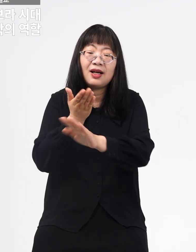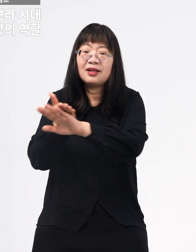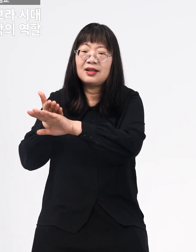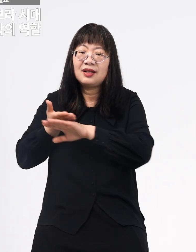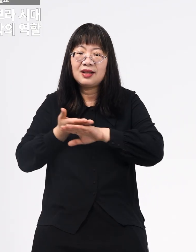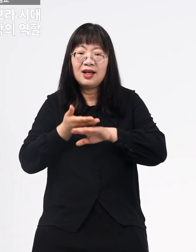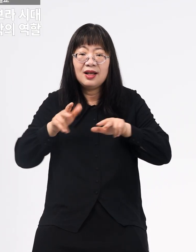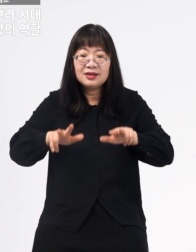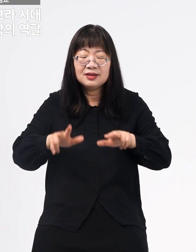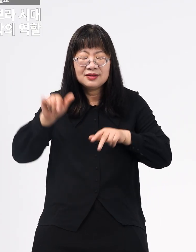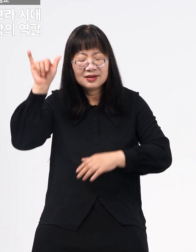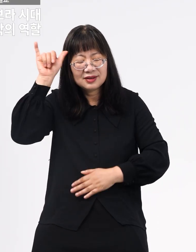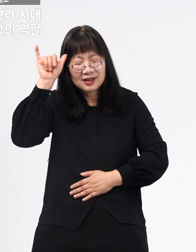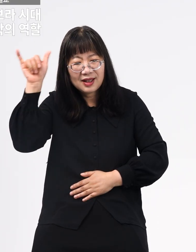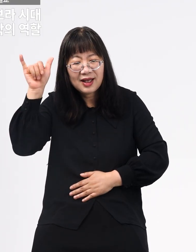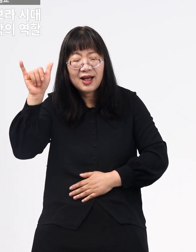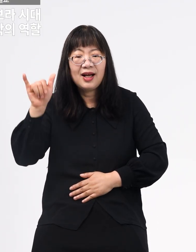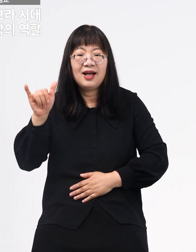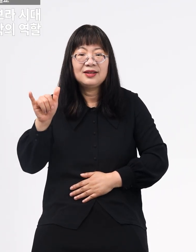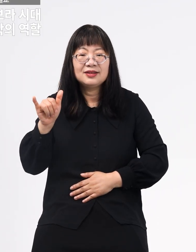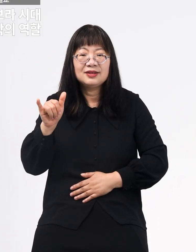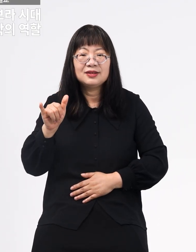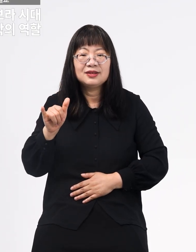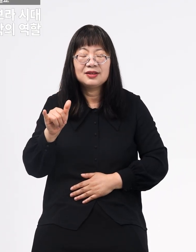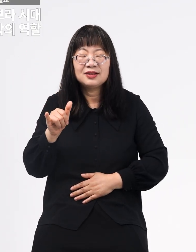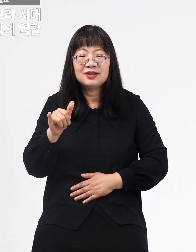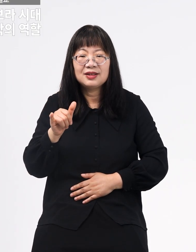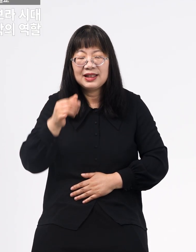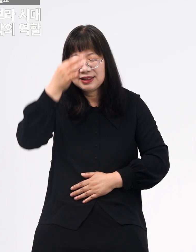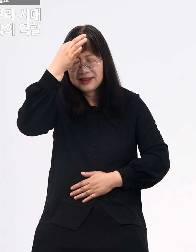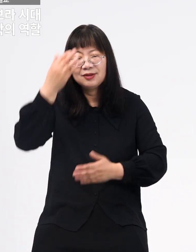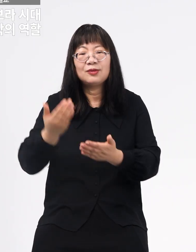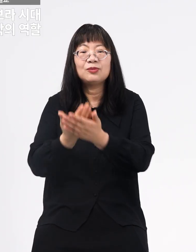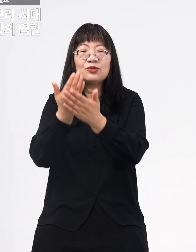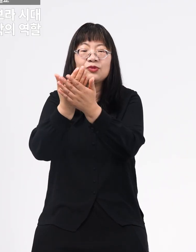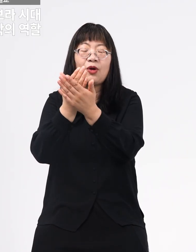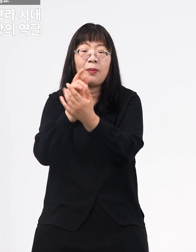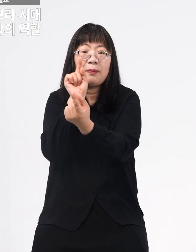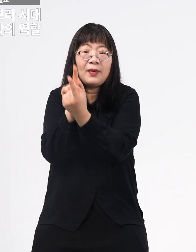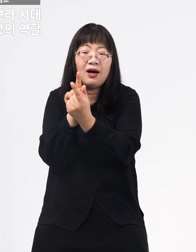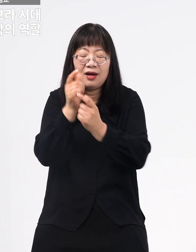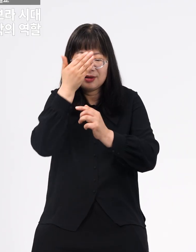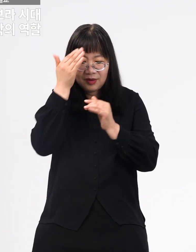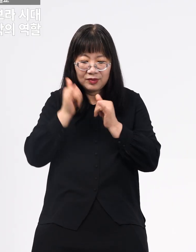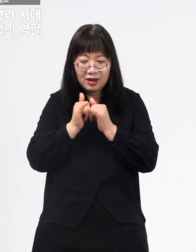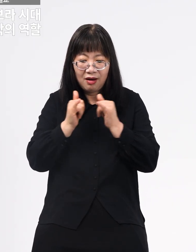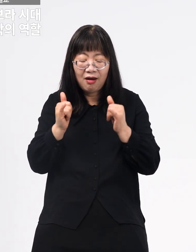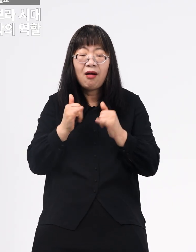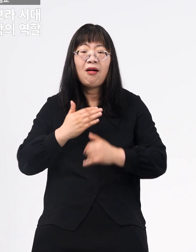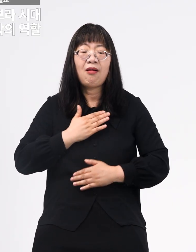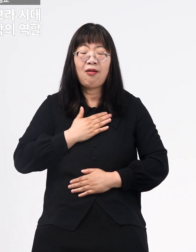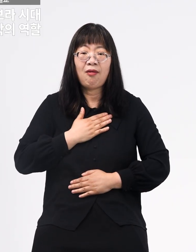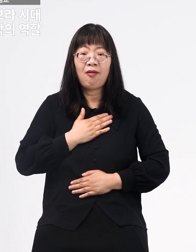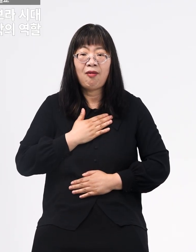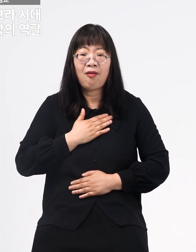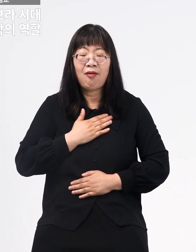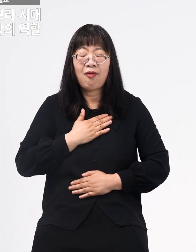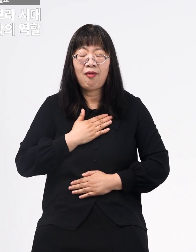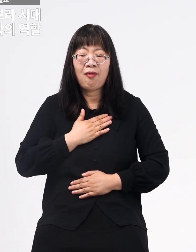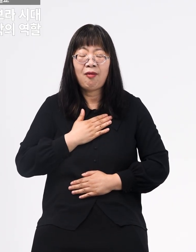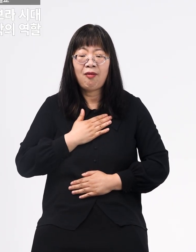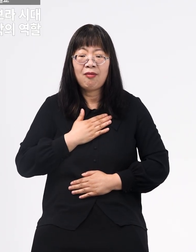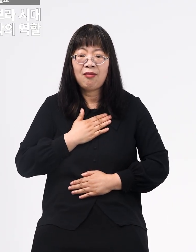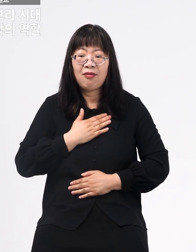지금 AI라는 이 쓰나미 같은 큰 시대적 조류 앞에 청년들은 야, 나는